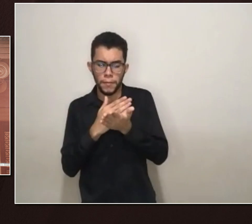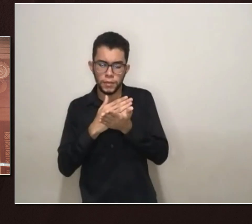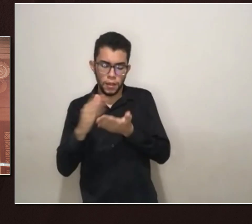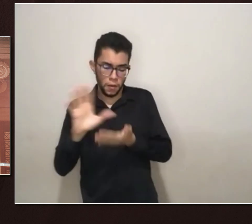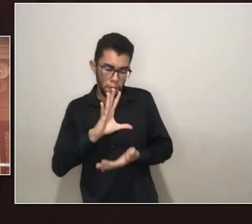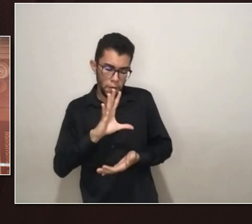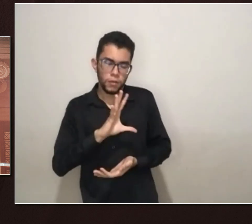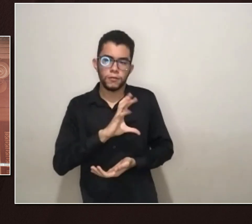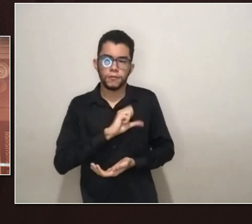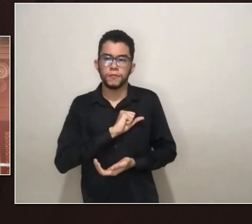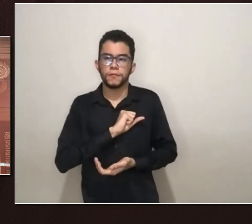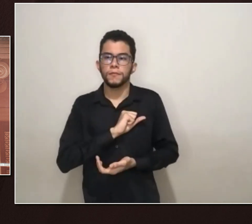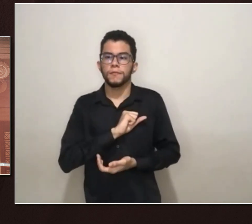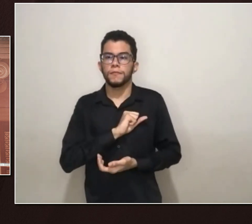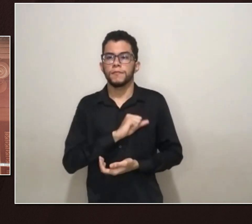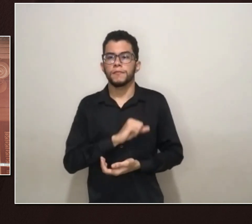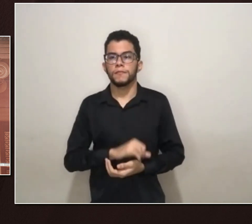princípio,